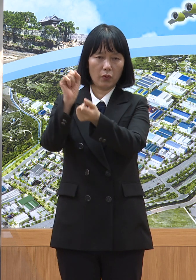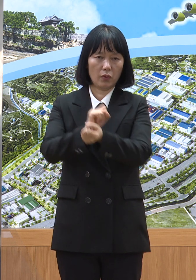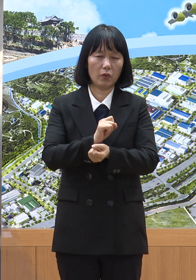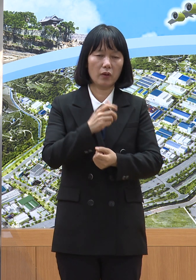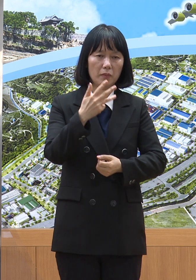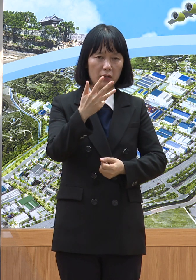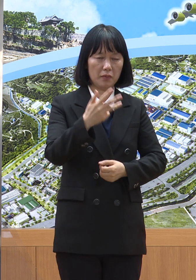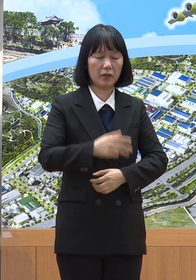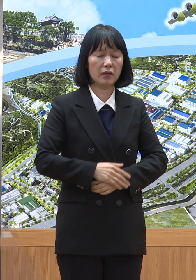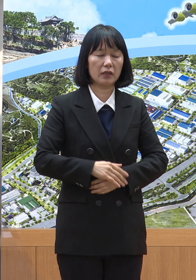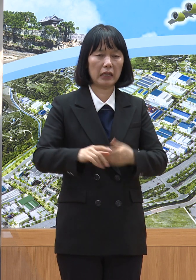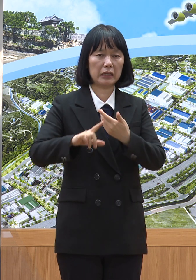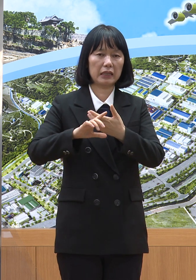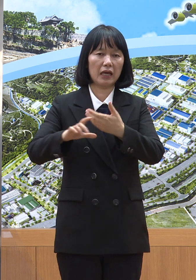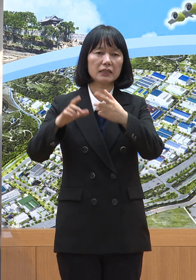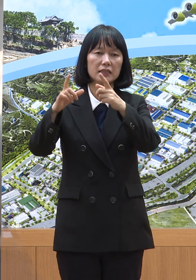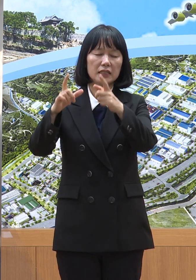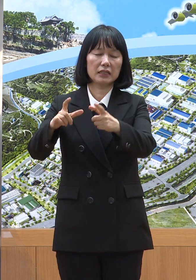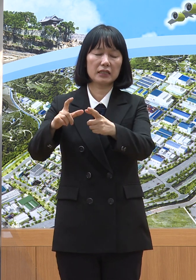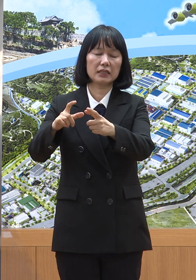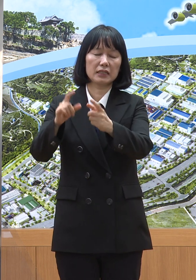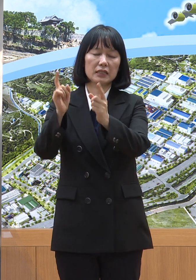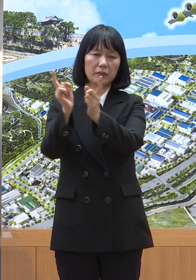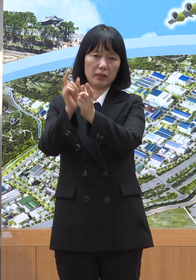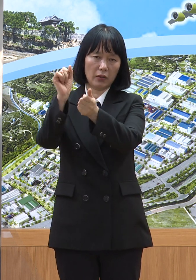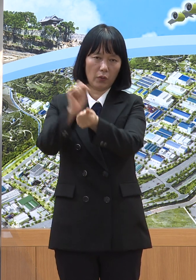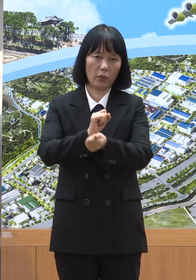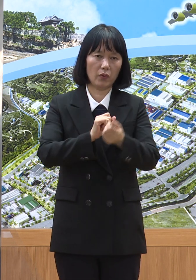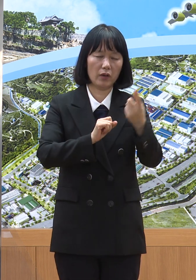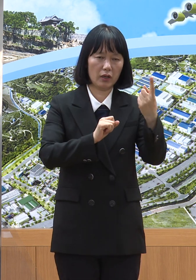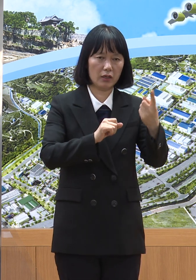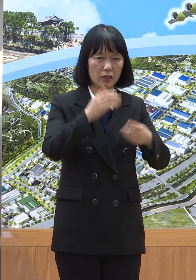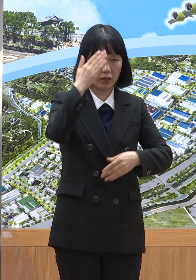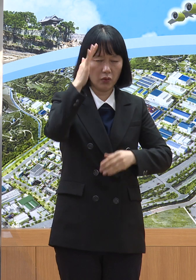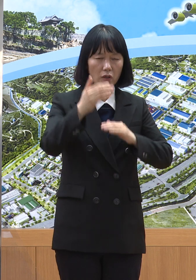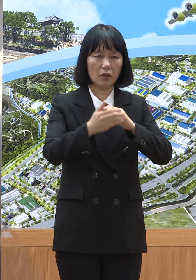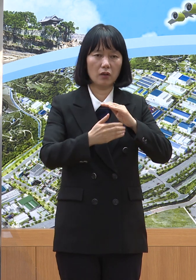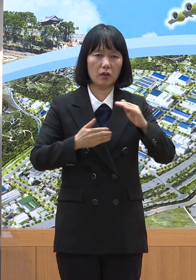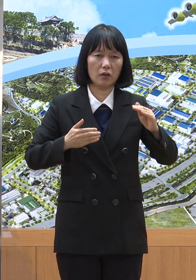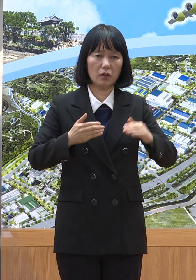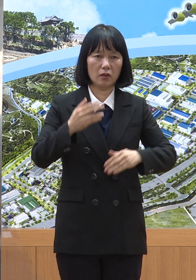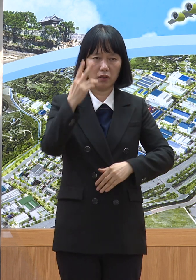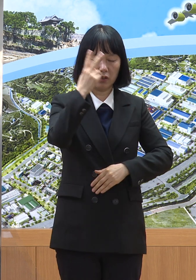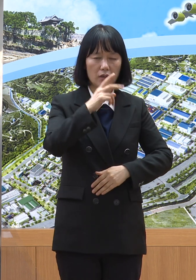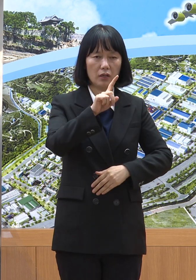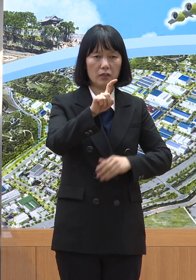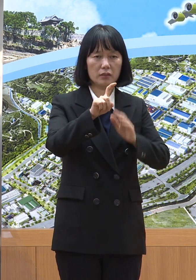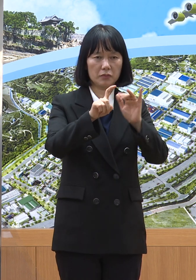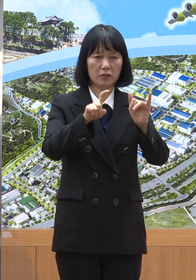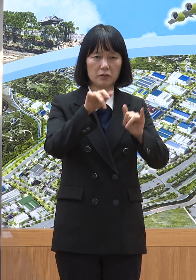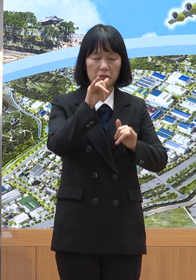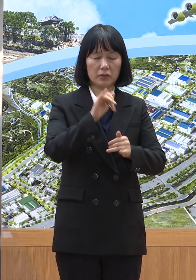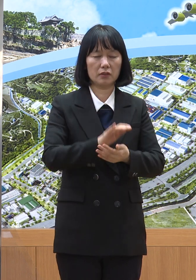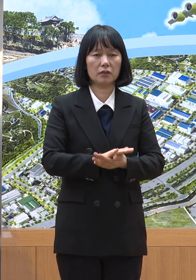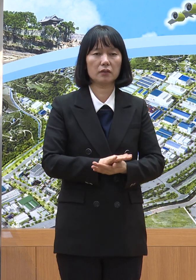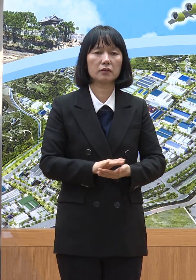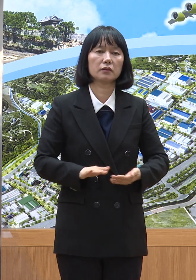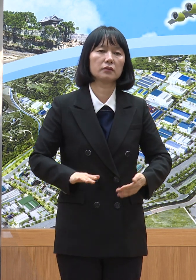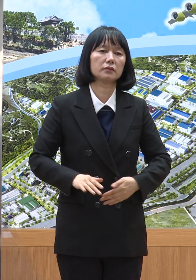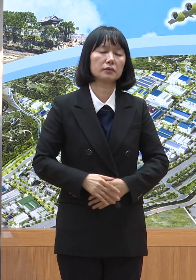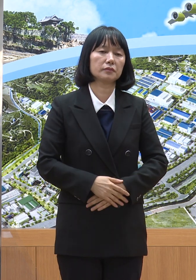8명, 타지역 확진자의 접촉자 1명, 무료 선제검사자 10명입니다.